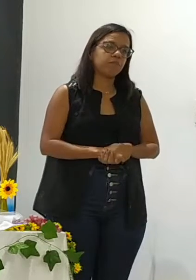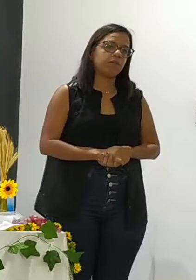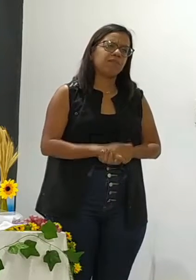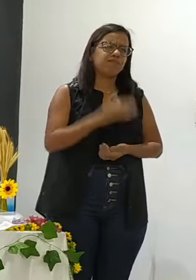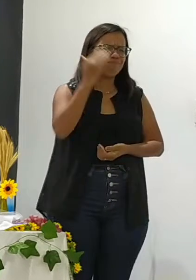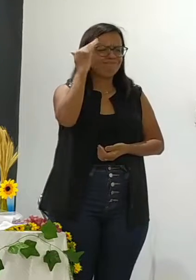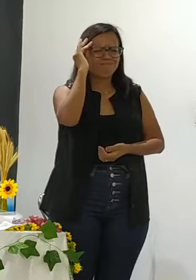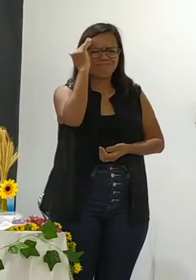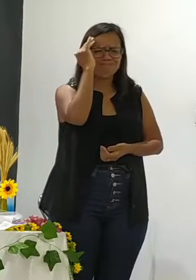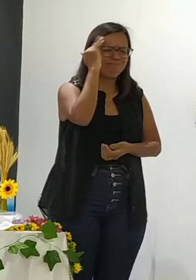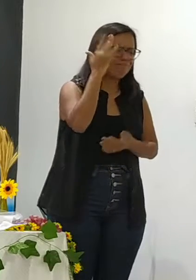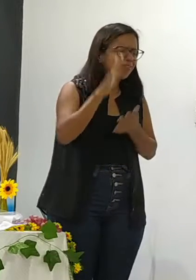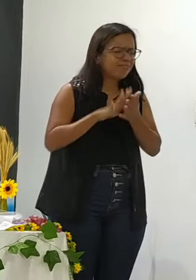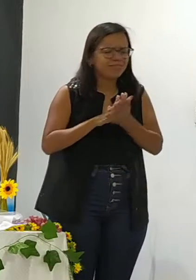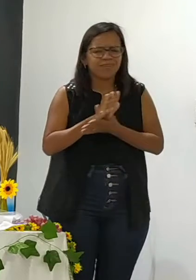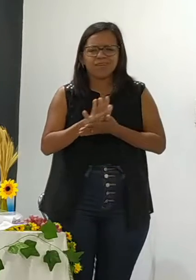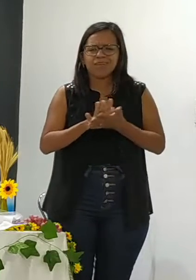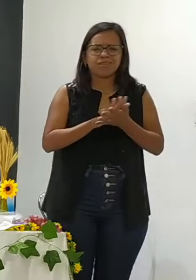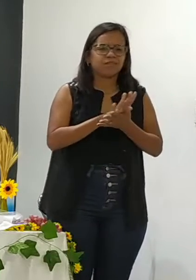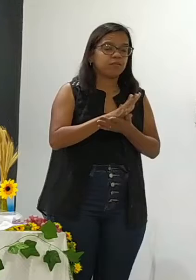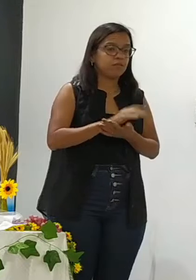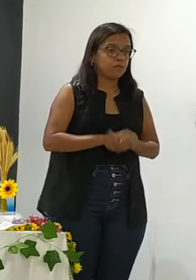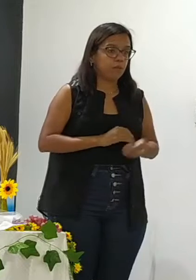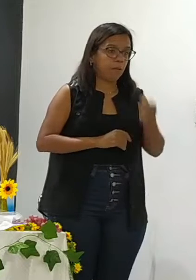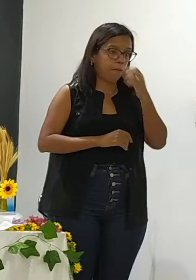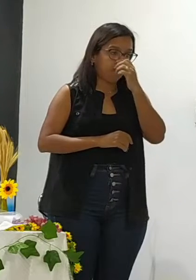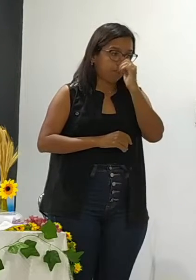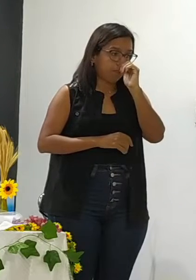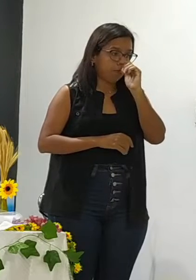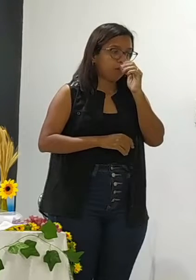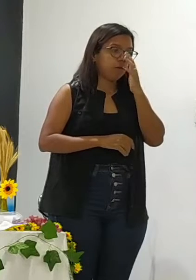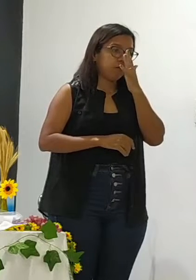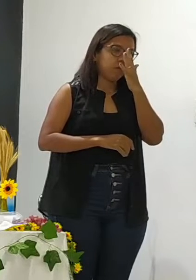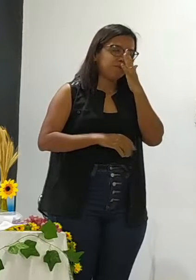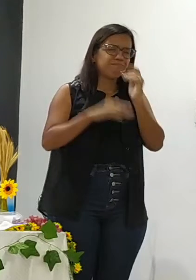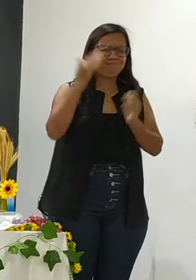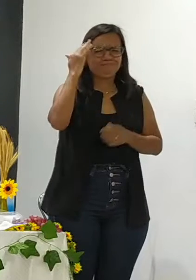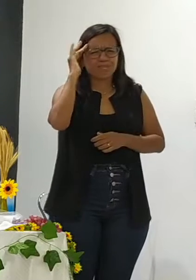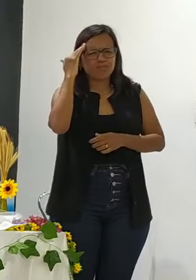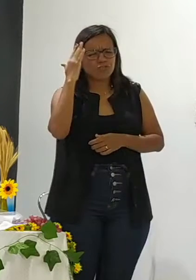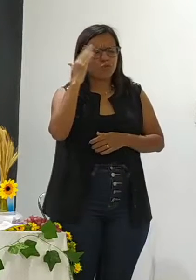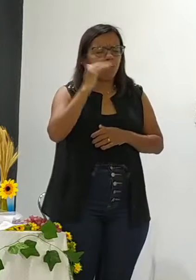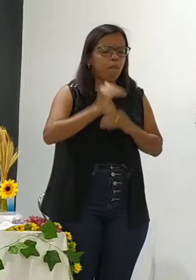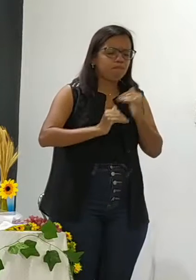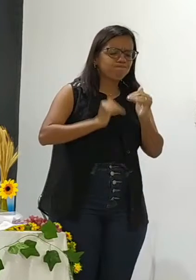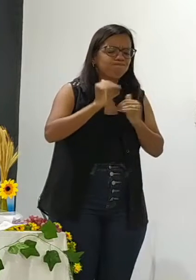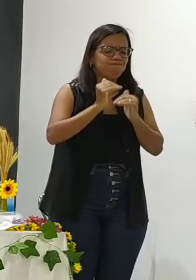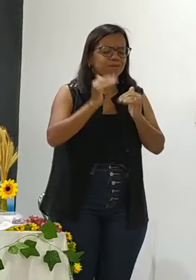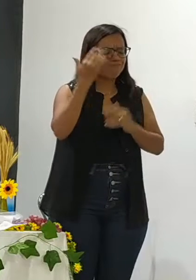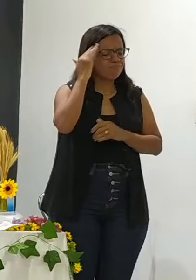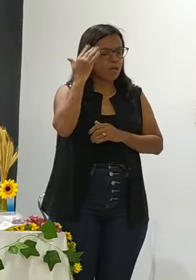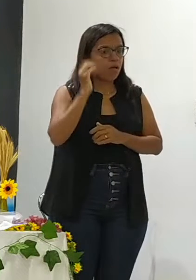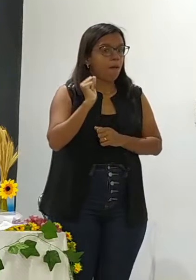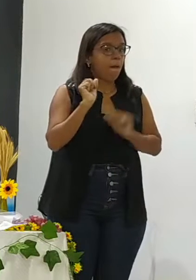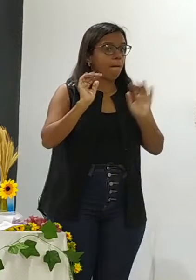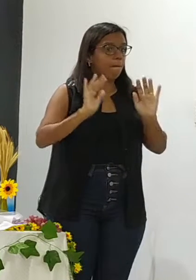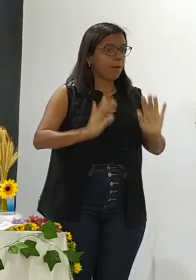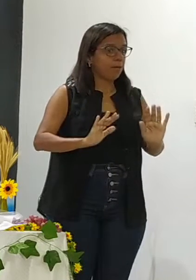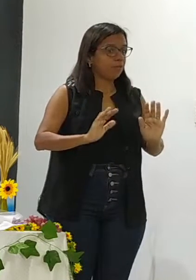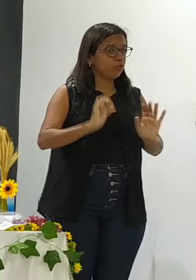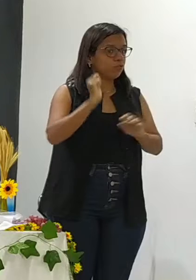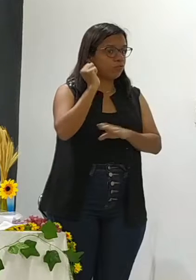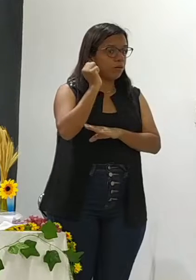não entendia e comecei, irmão, da minha caminhada, mas sem entender. Mais um dia de